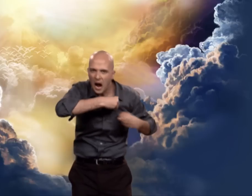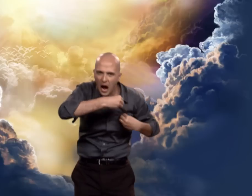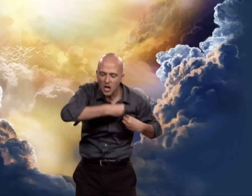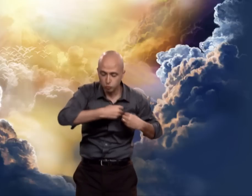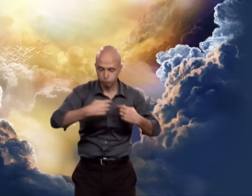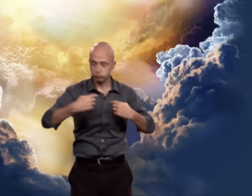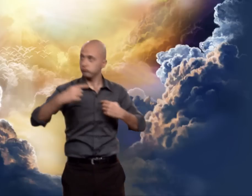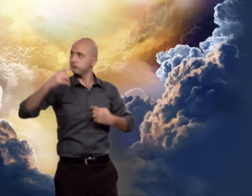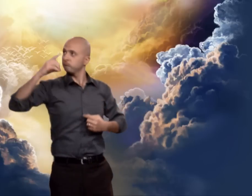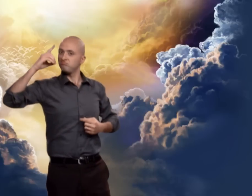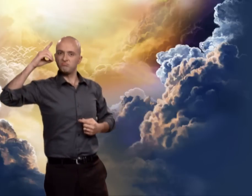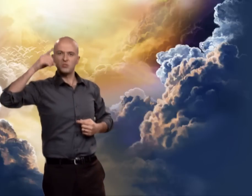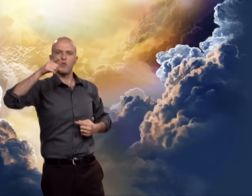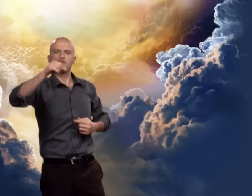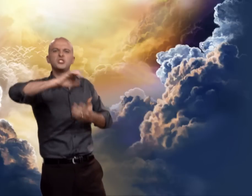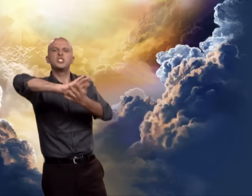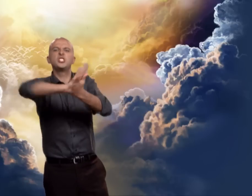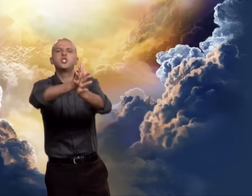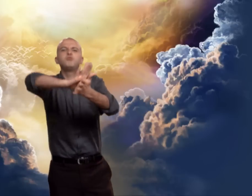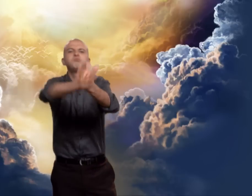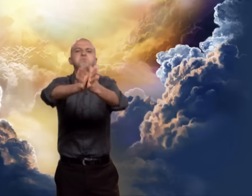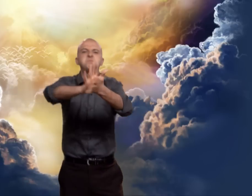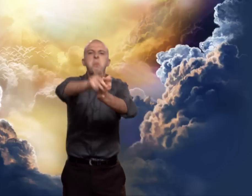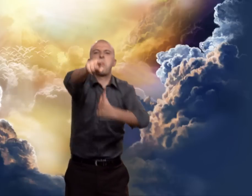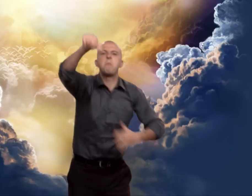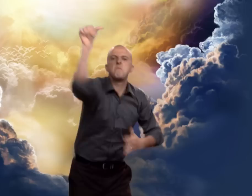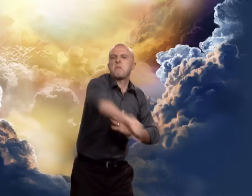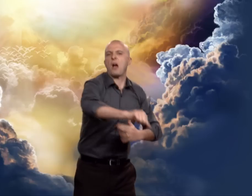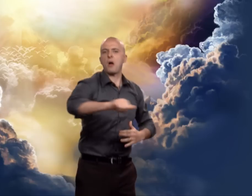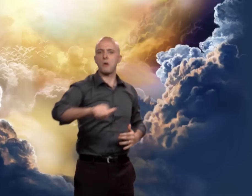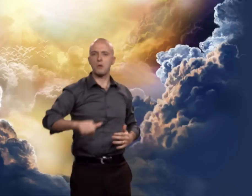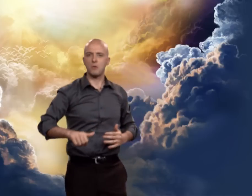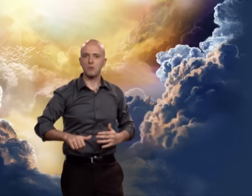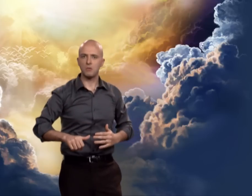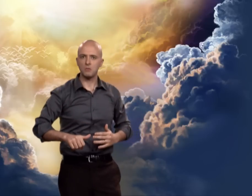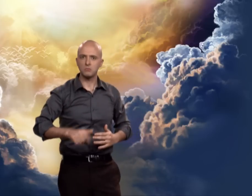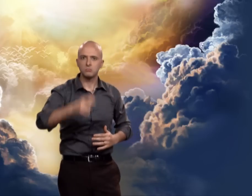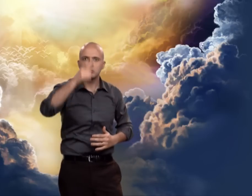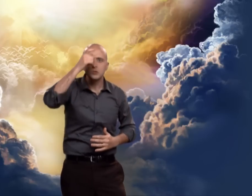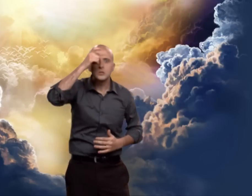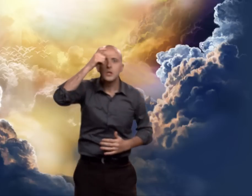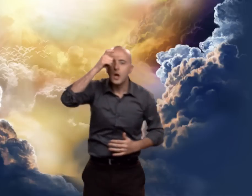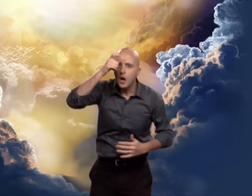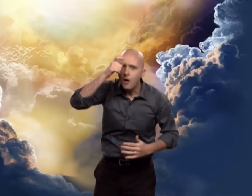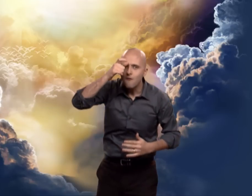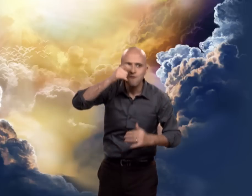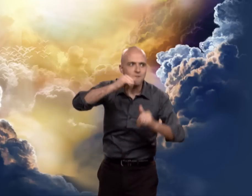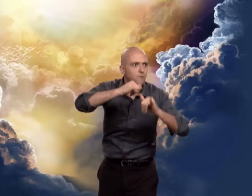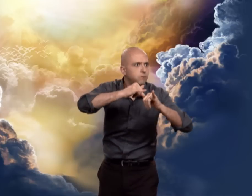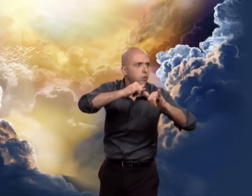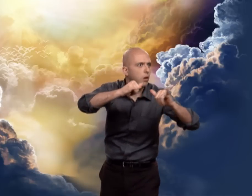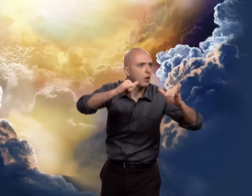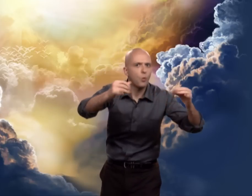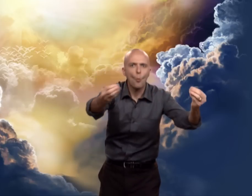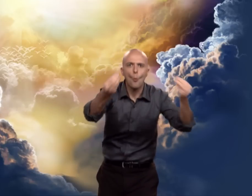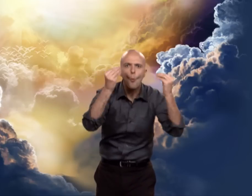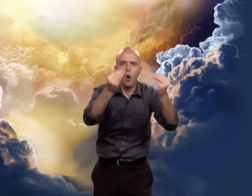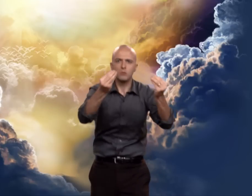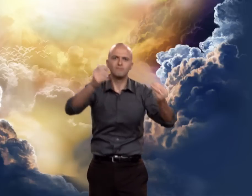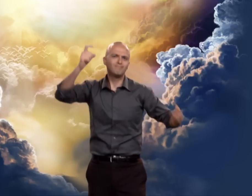torturas? Alegra-se com os gemidos e gritos de sofredoras criaturas, por ele mantidas em chamas? Poderão